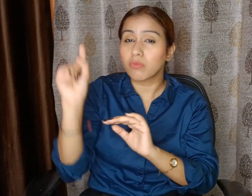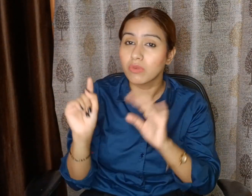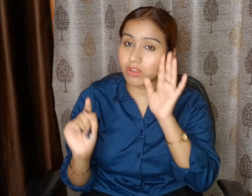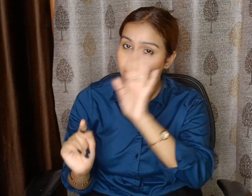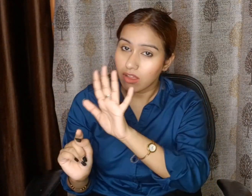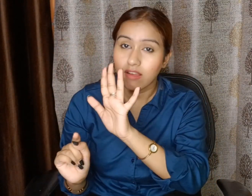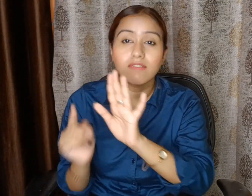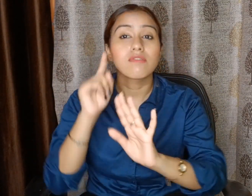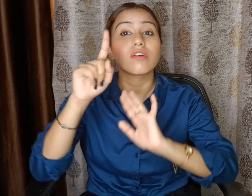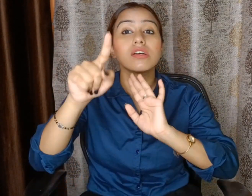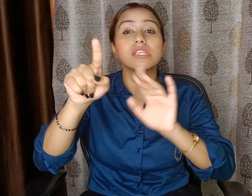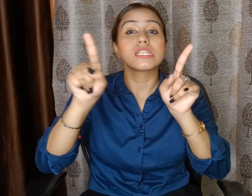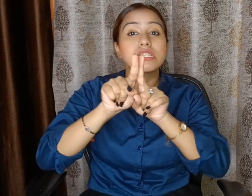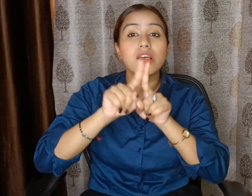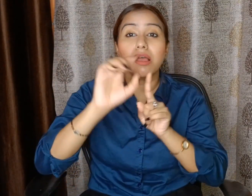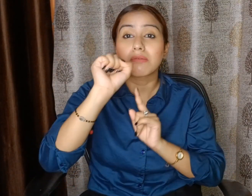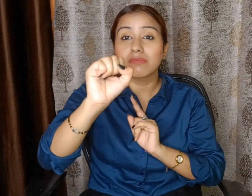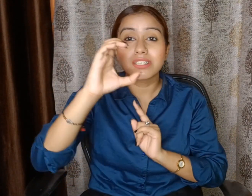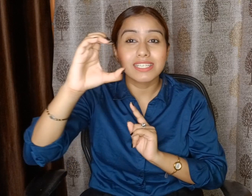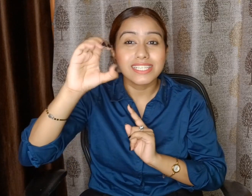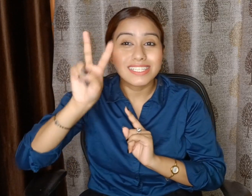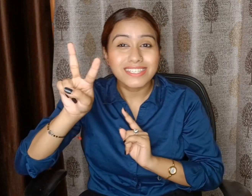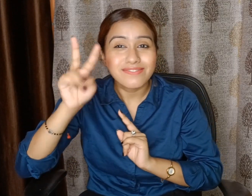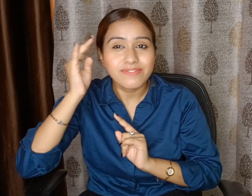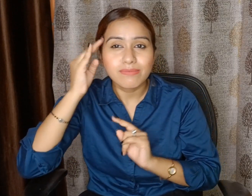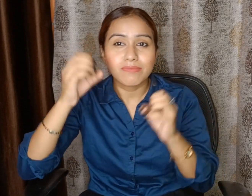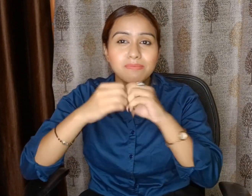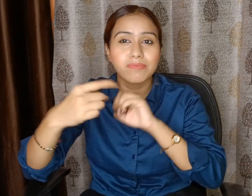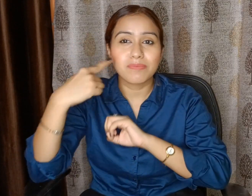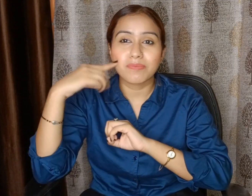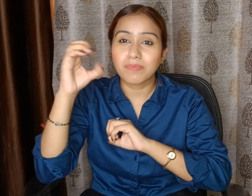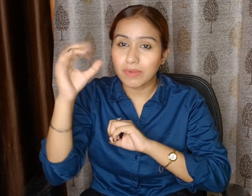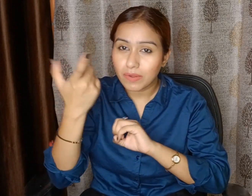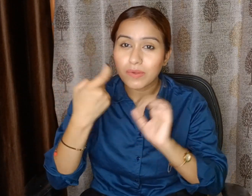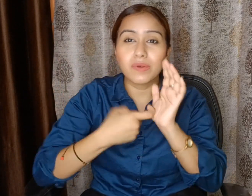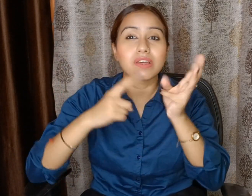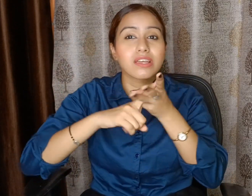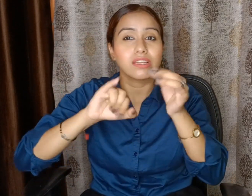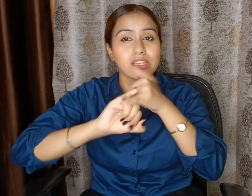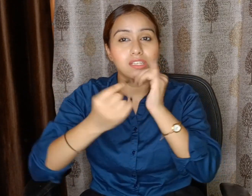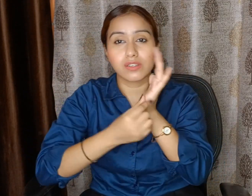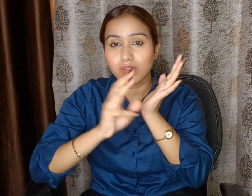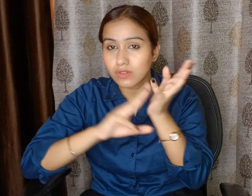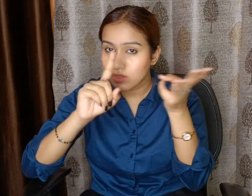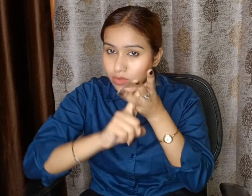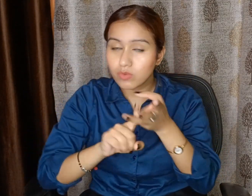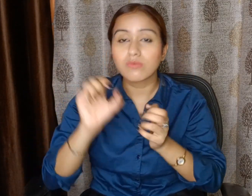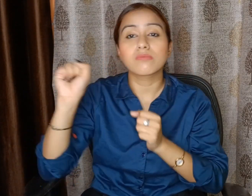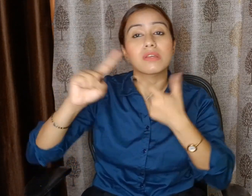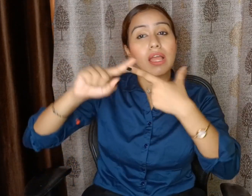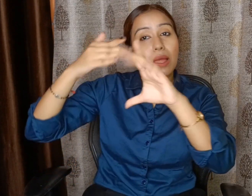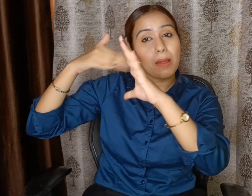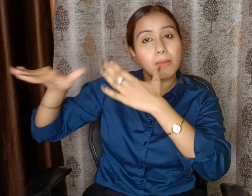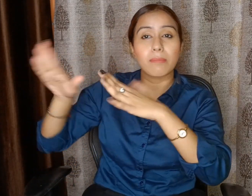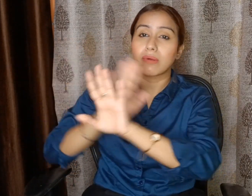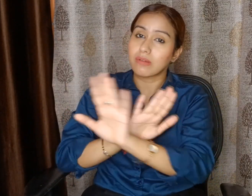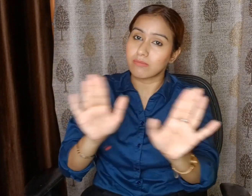वीडियो भी शेयर कर रही हूँ एक छोटी सी, और आपको जॉब की इन्फॉर्मेशन उस सब पोस्ट में दिख जाएगी जो अभी मैं आपको दिखाने जा रही हूँ। जो जॉब